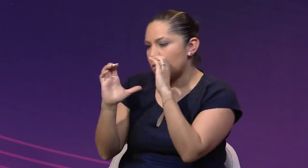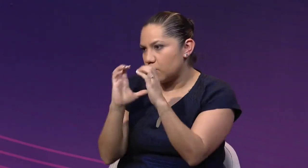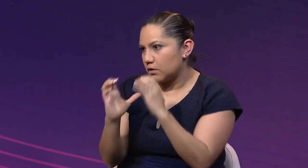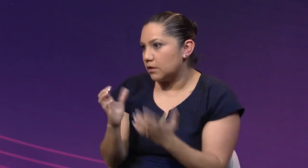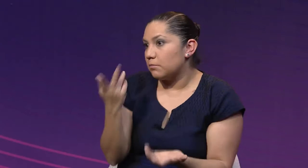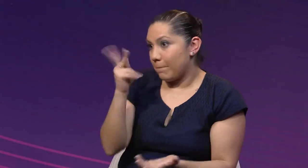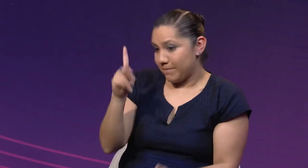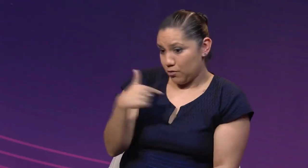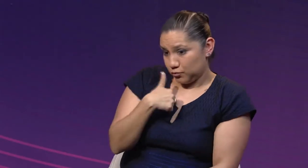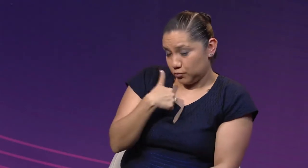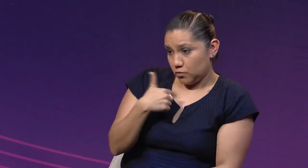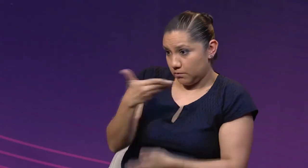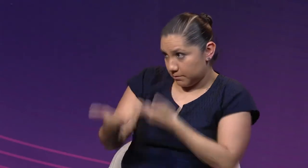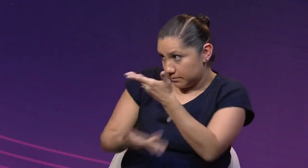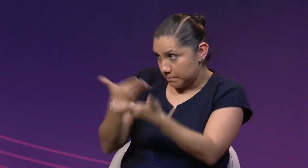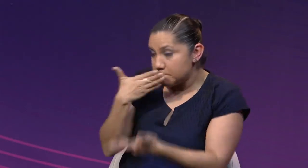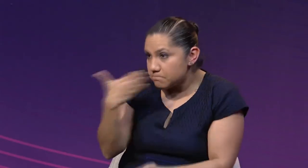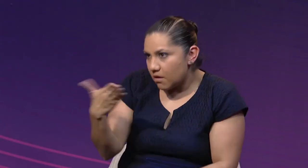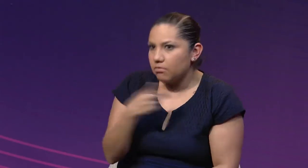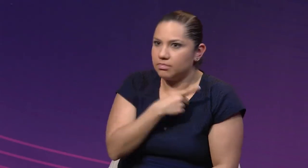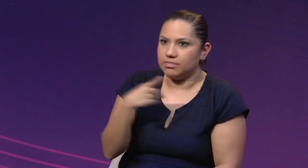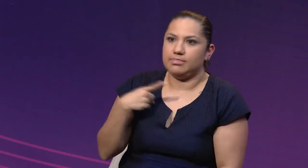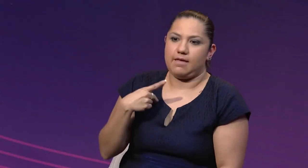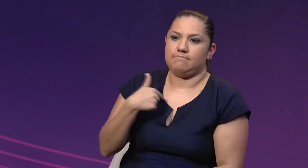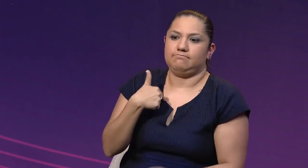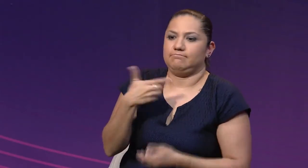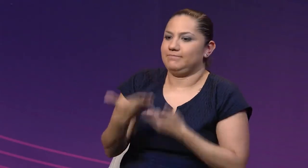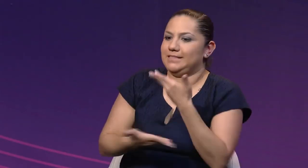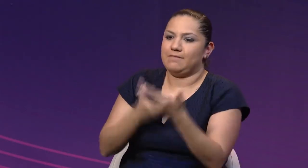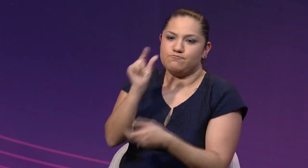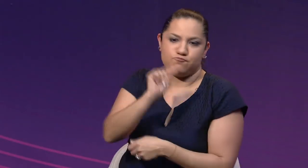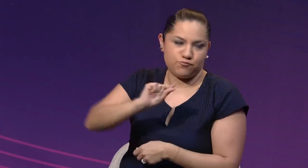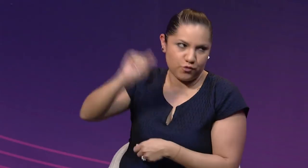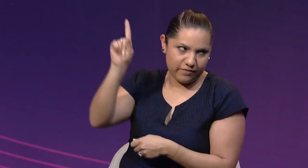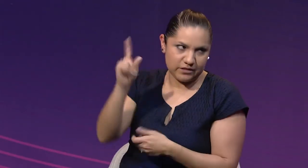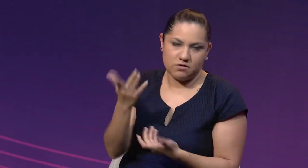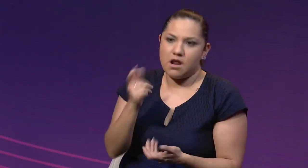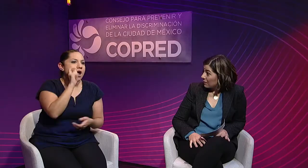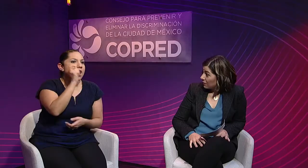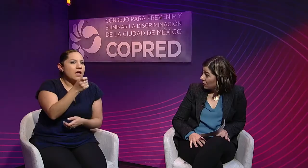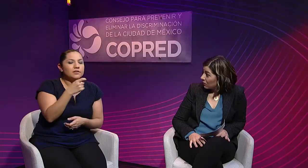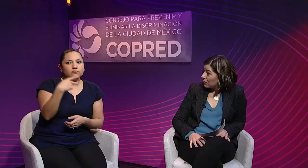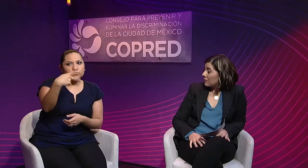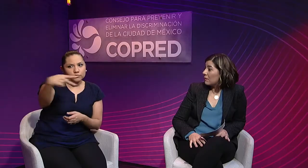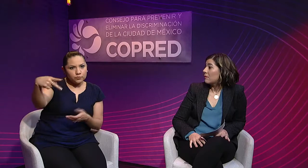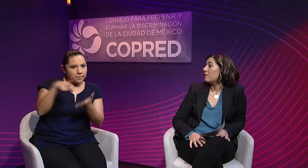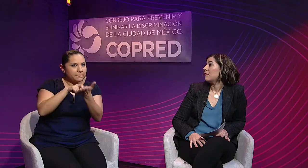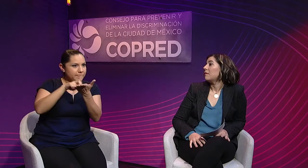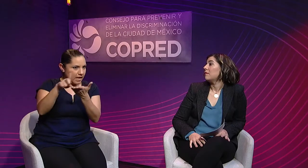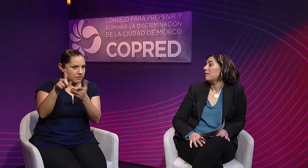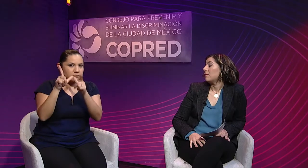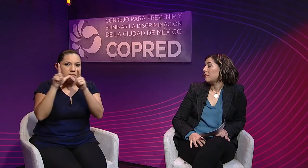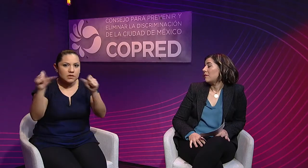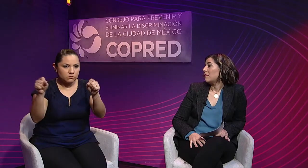duda no se dan cuenta de la importancia de lo que es un intérprete. Es el puente de comunicación y por lo tanto tienes que actuar de